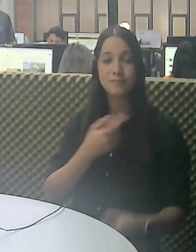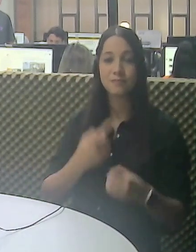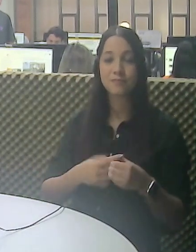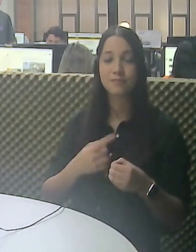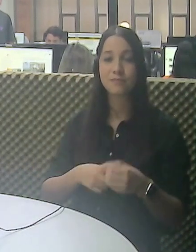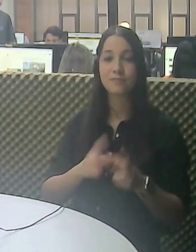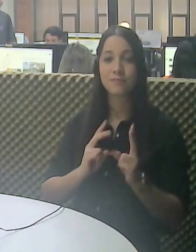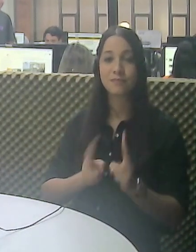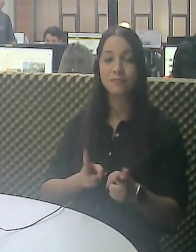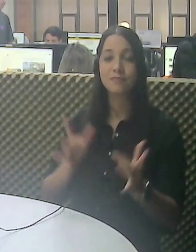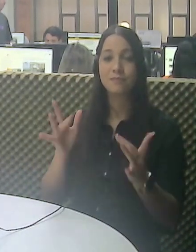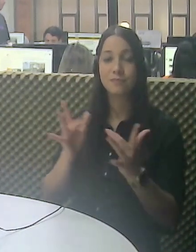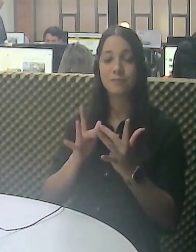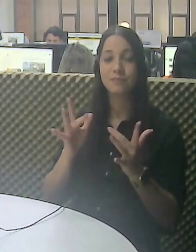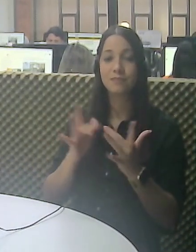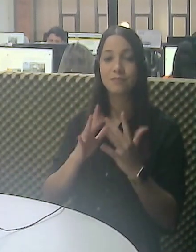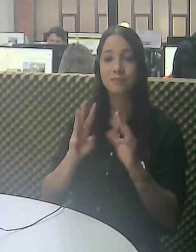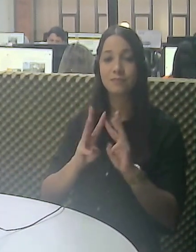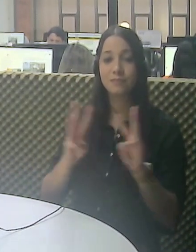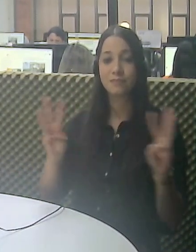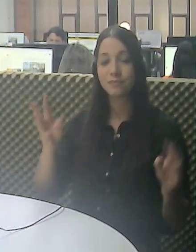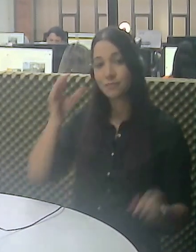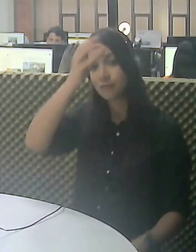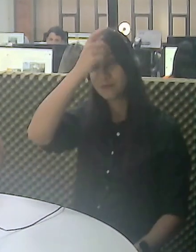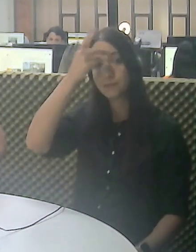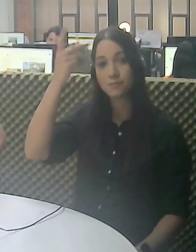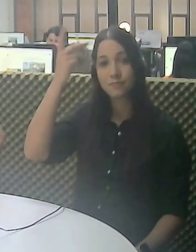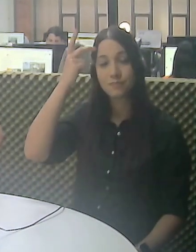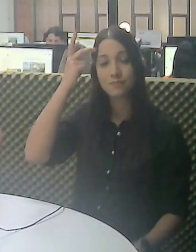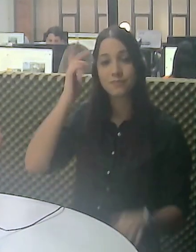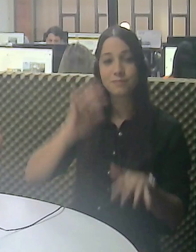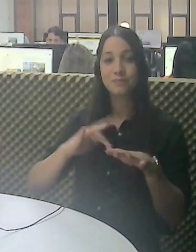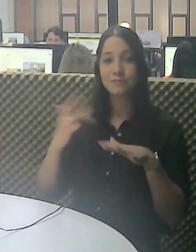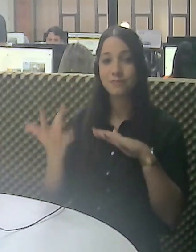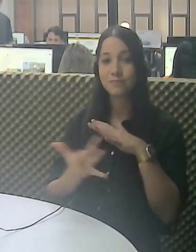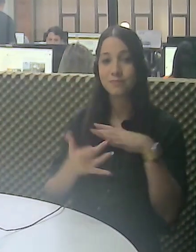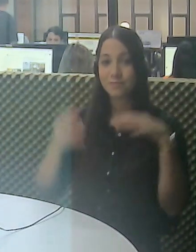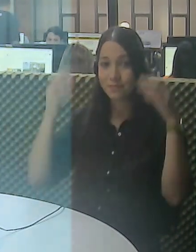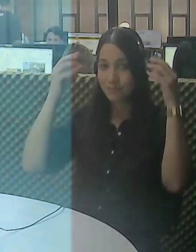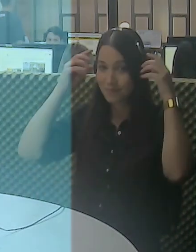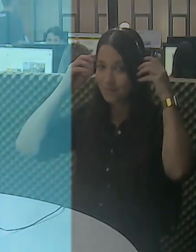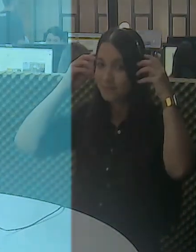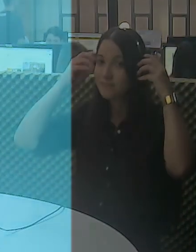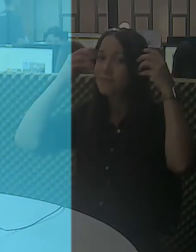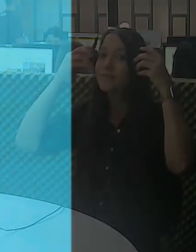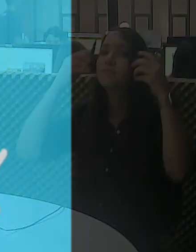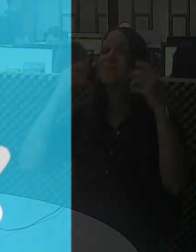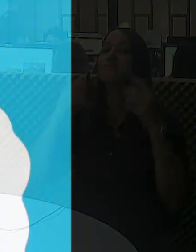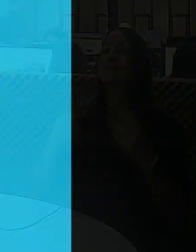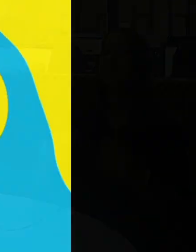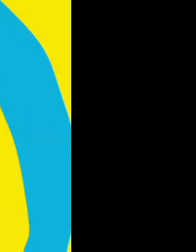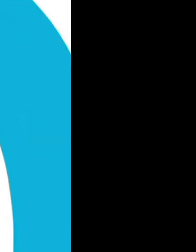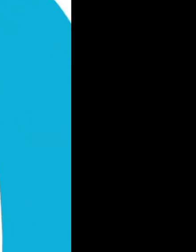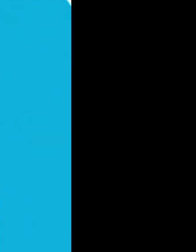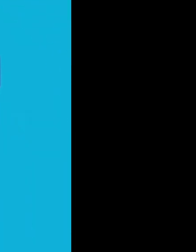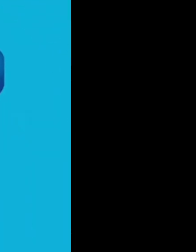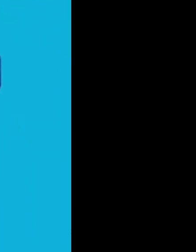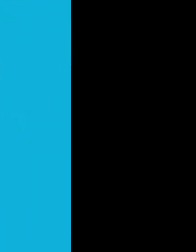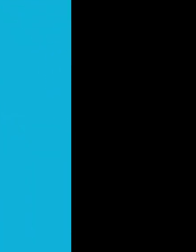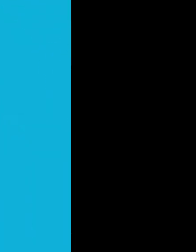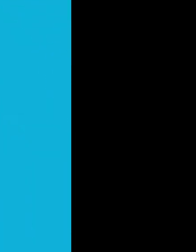da Rádio Nossa Cidade. Continue conosco no portal da Prefeitura e nas redes sociais.